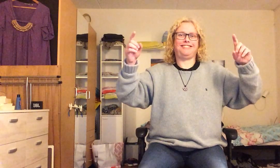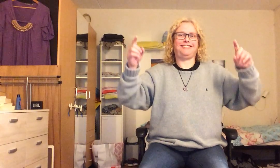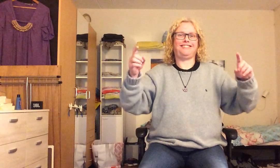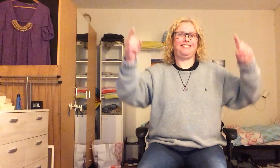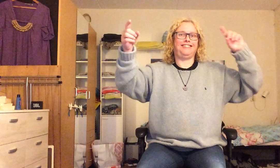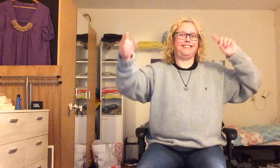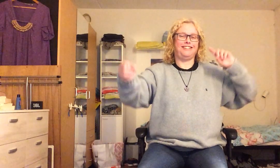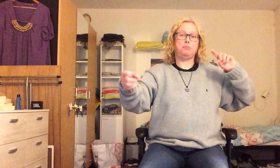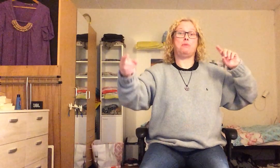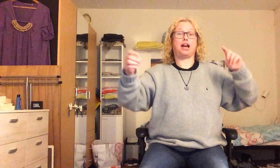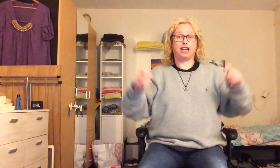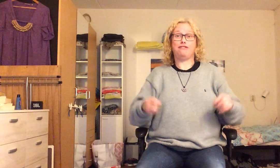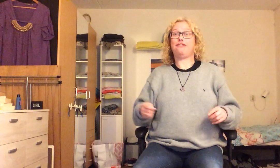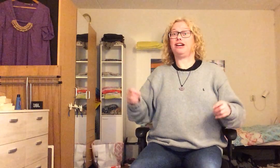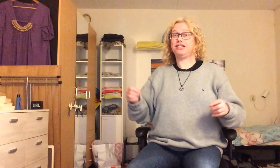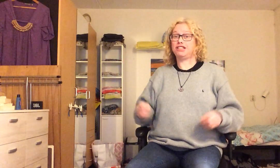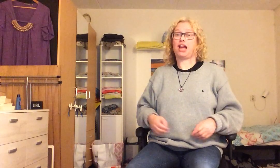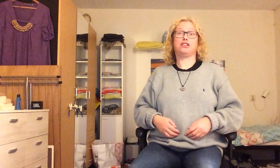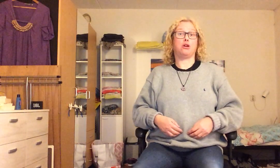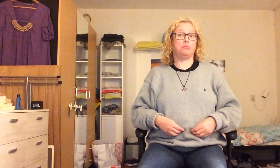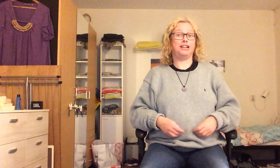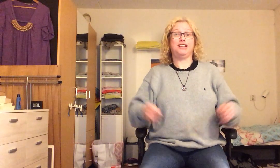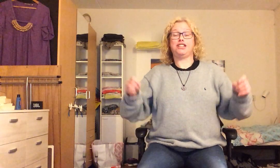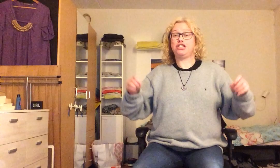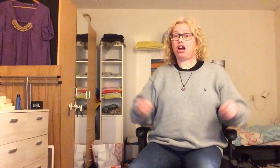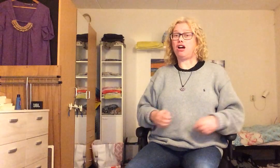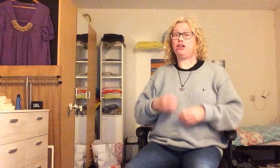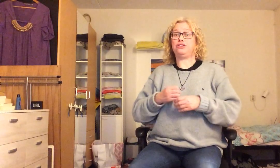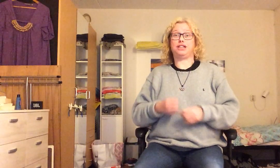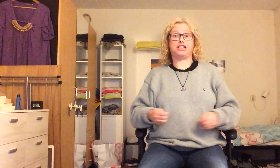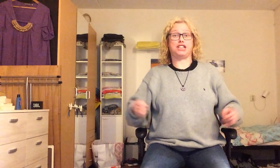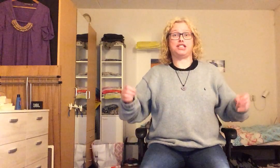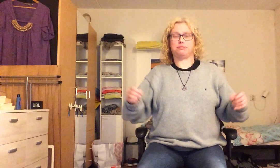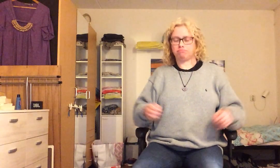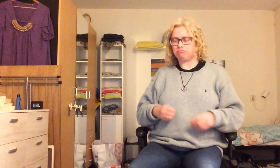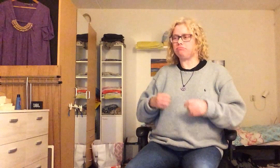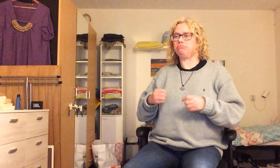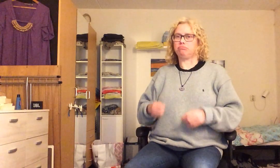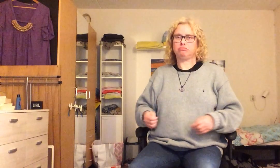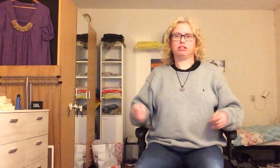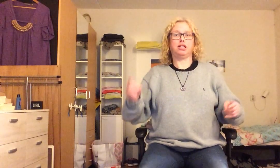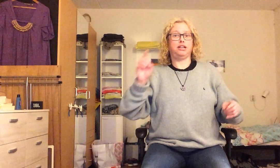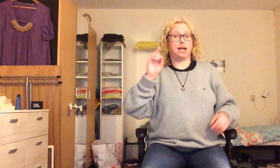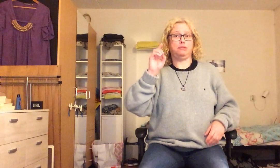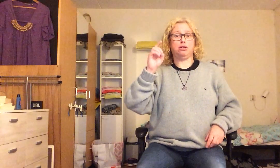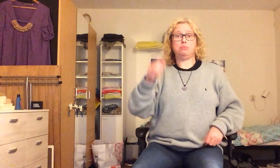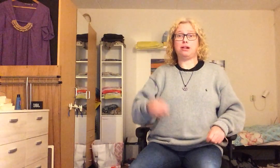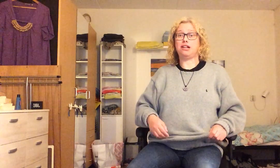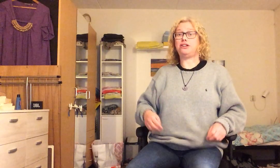Beste suckers, motherfuckers. Come to me. Oh. Then to home. Then to third.